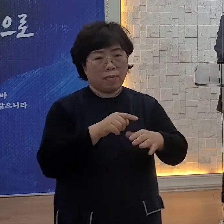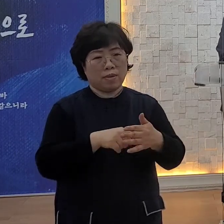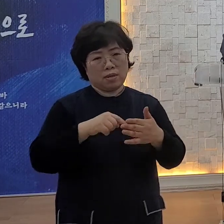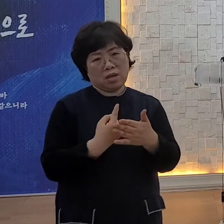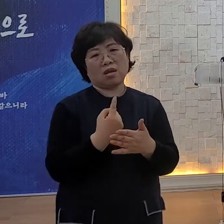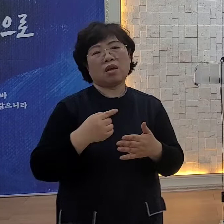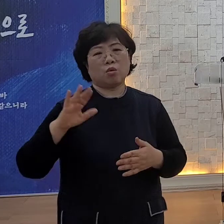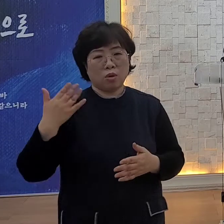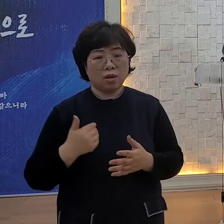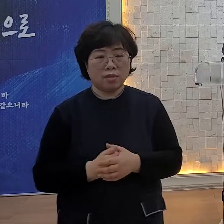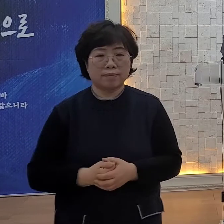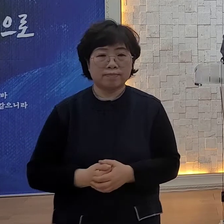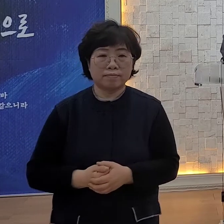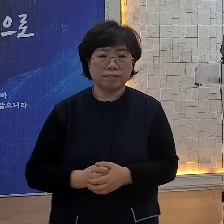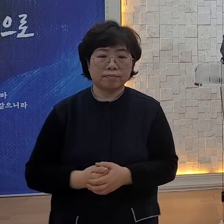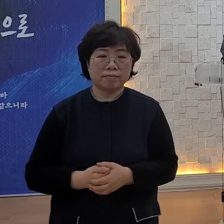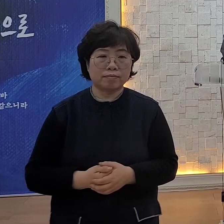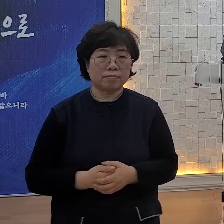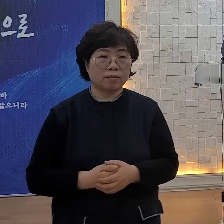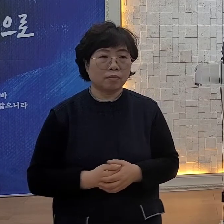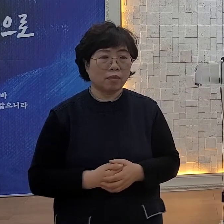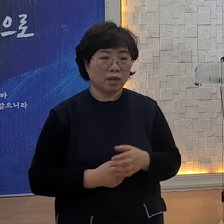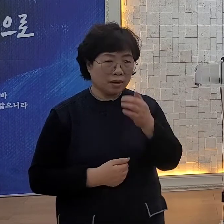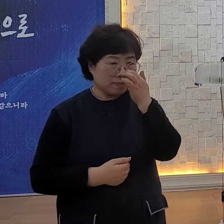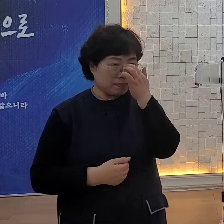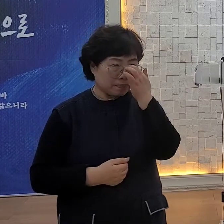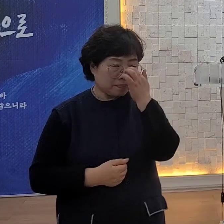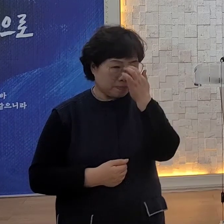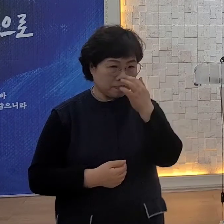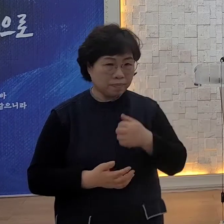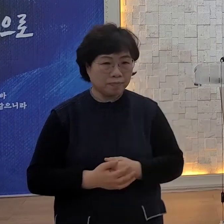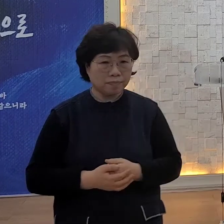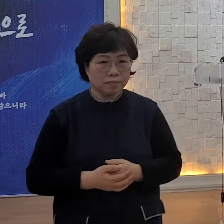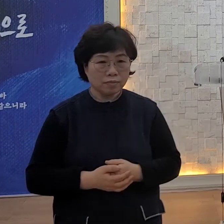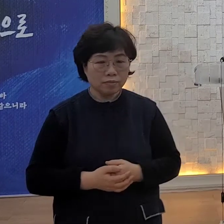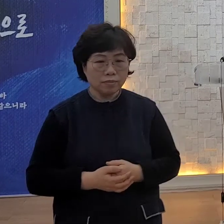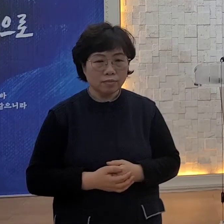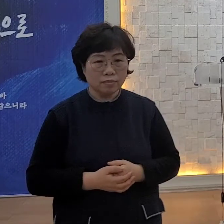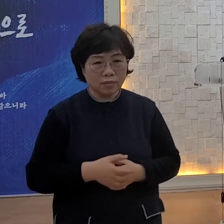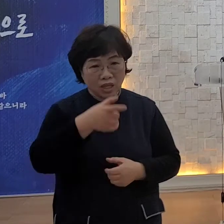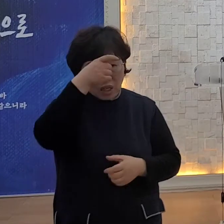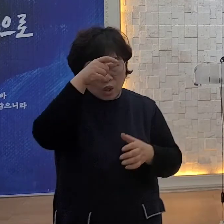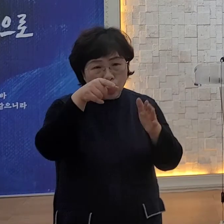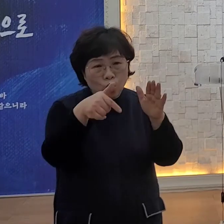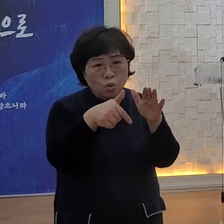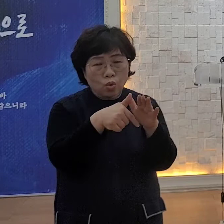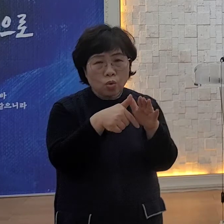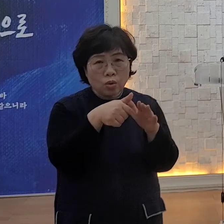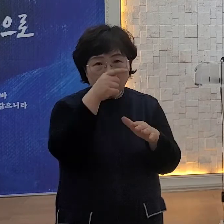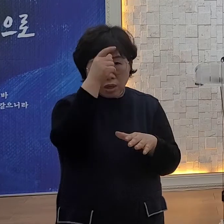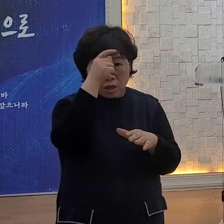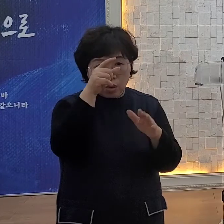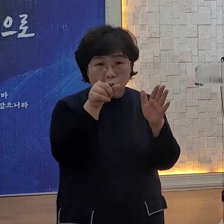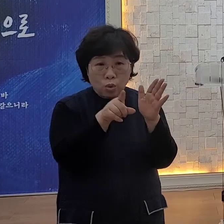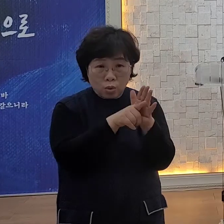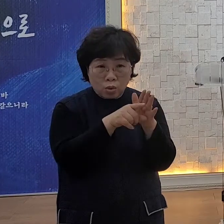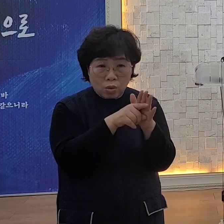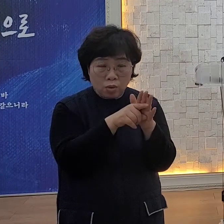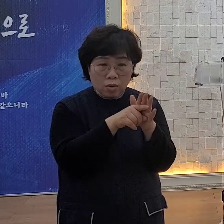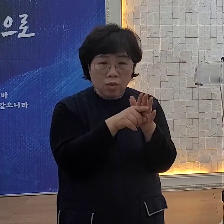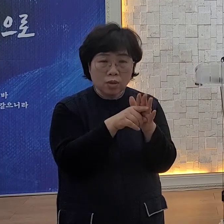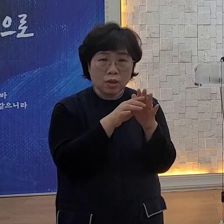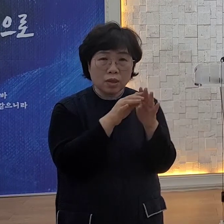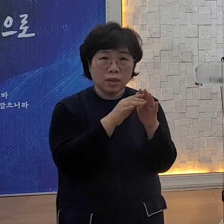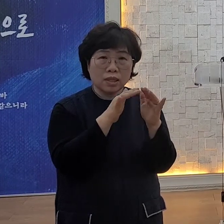지금 기독 국회의원들이나 그 입법부에 관련된 사람들이 지금도 동성애